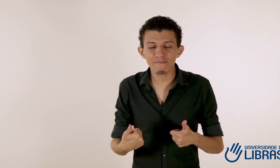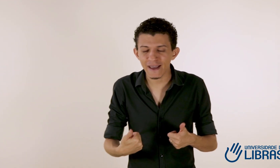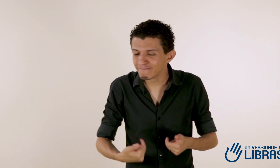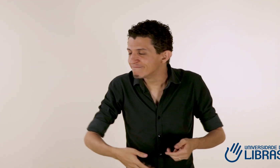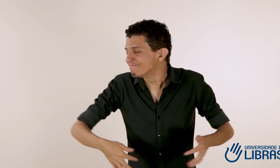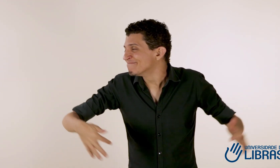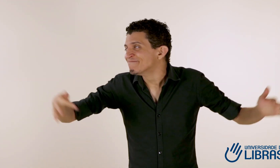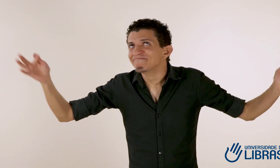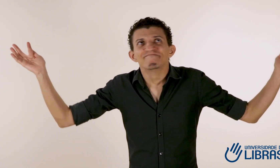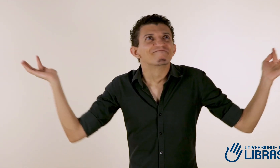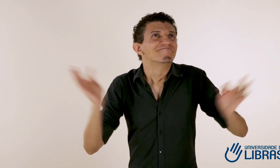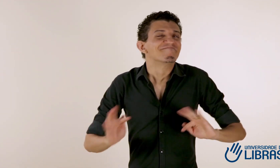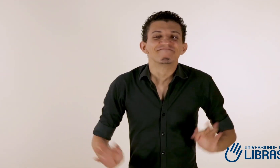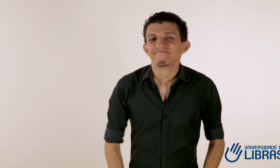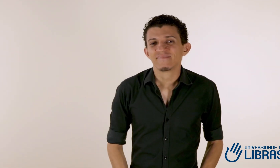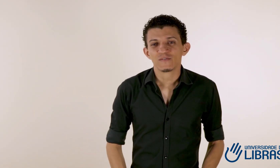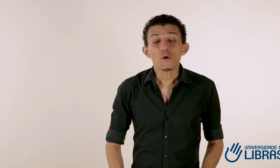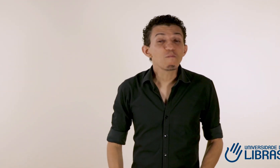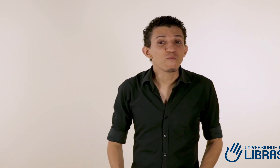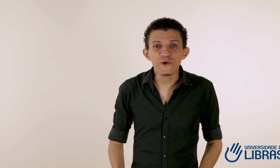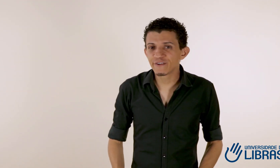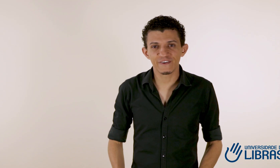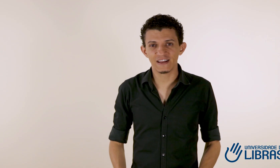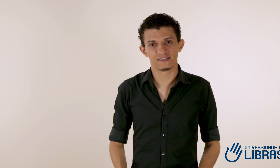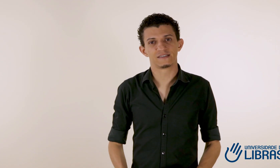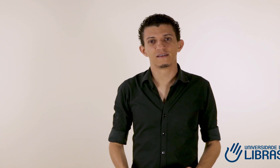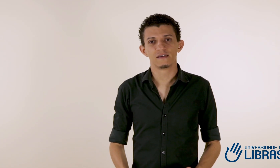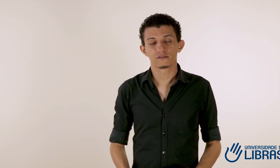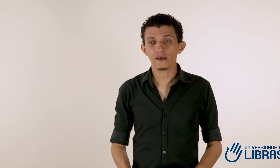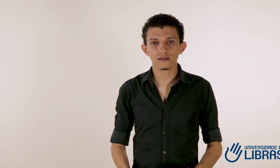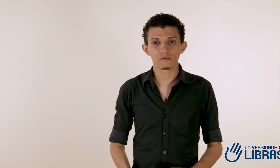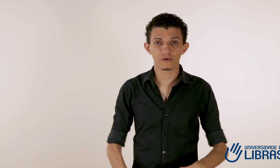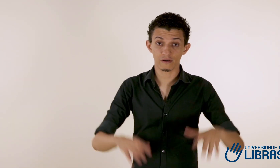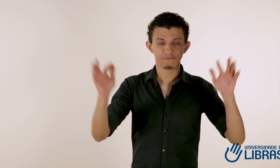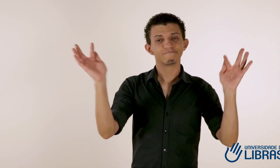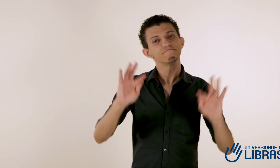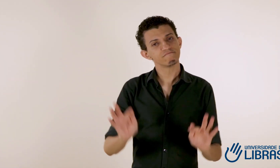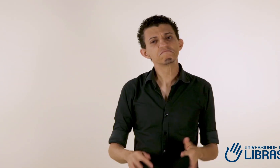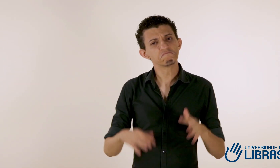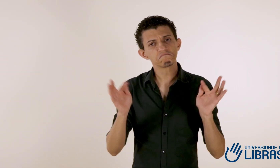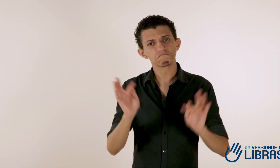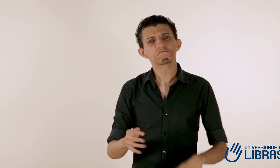também, estou muito feliz. Só isso, porque eu